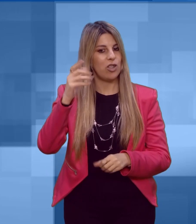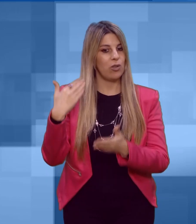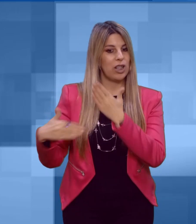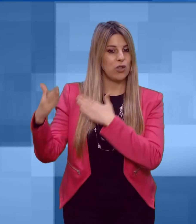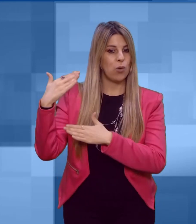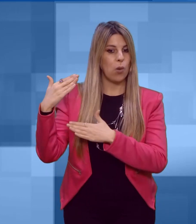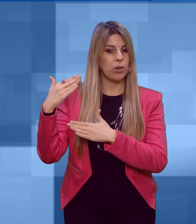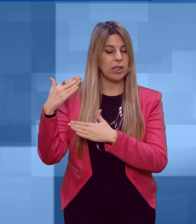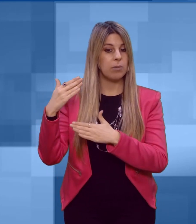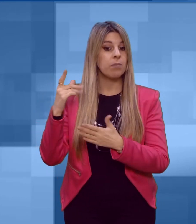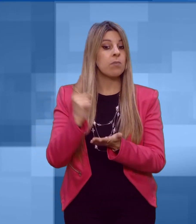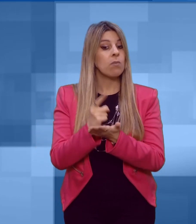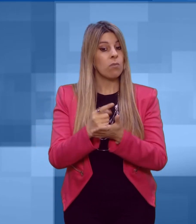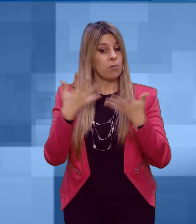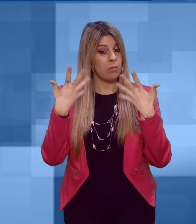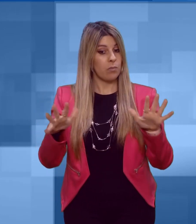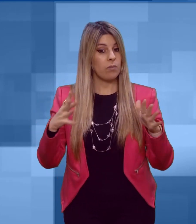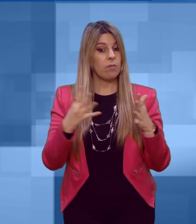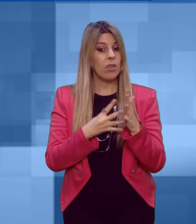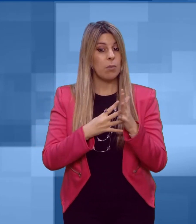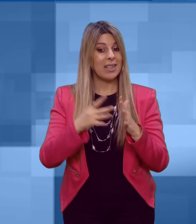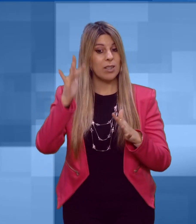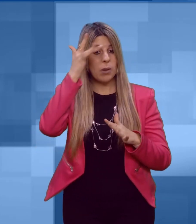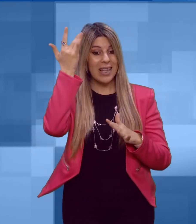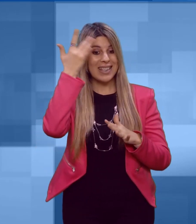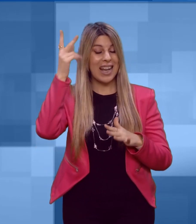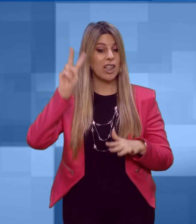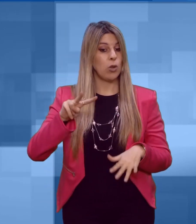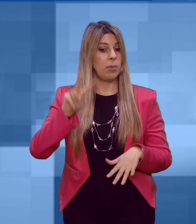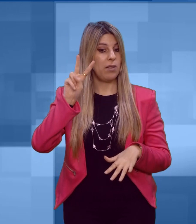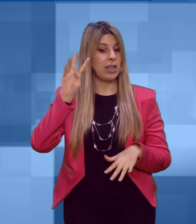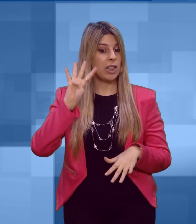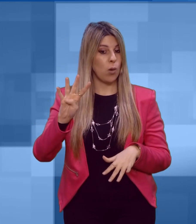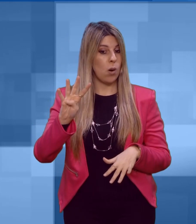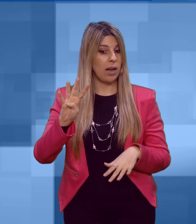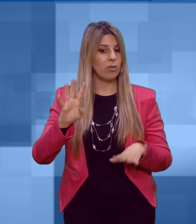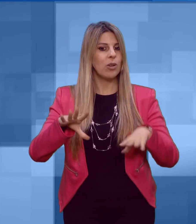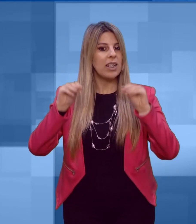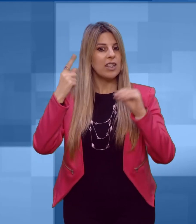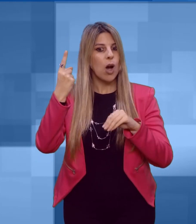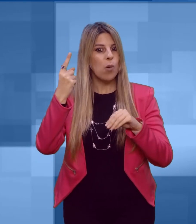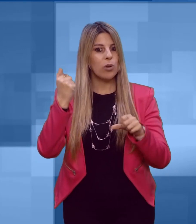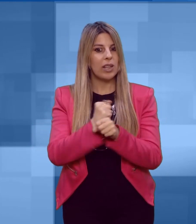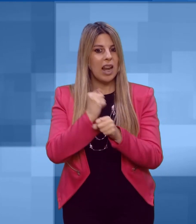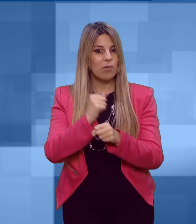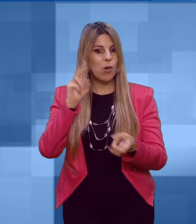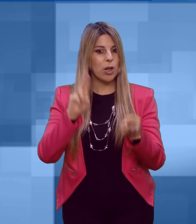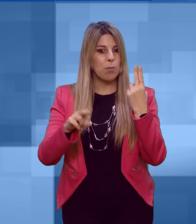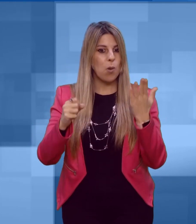Parte una delle opere più importanti del programma Oristano Est, immaginato e progettato per incidere profondamente nel